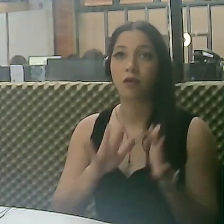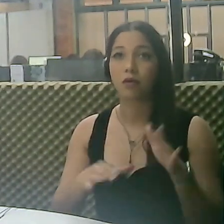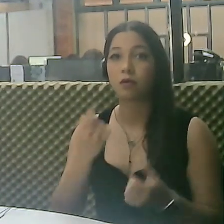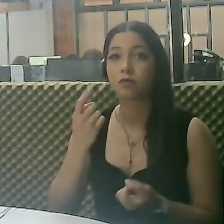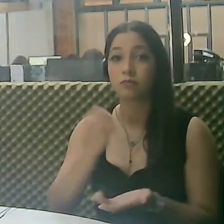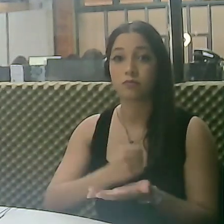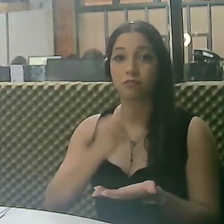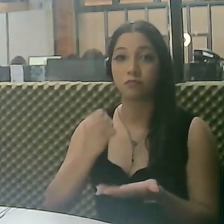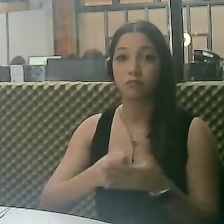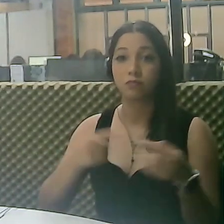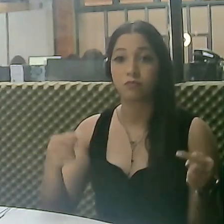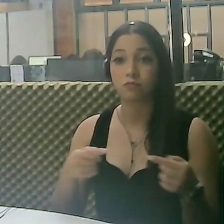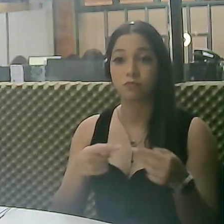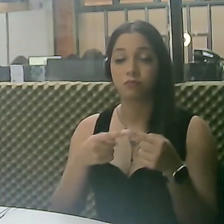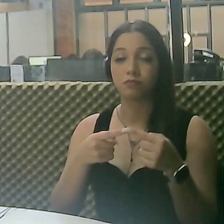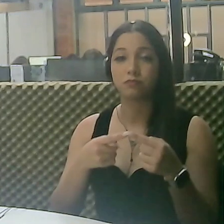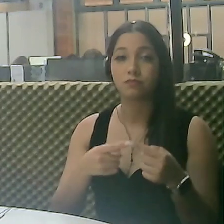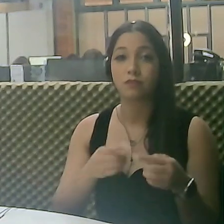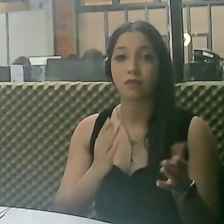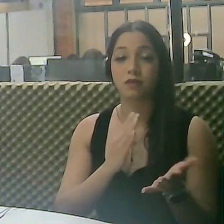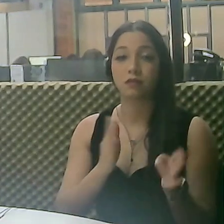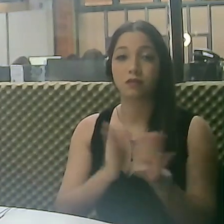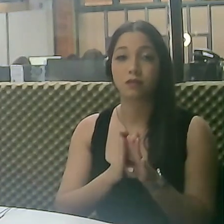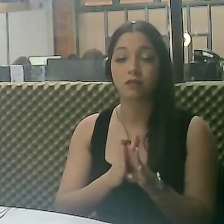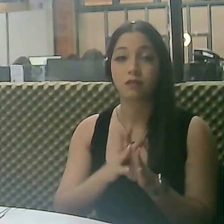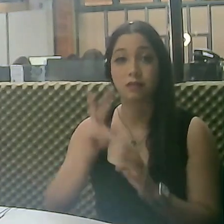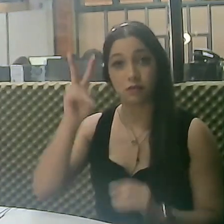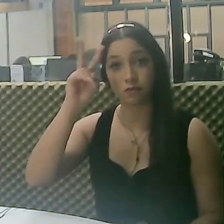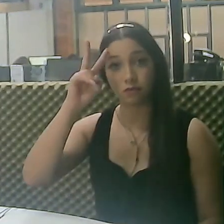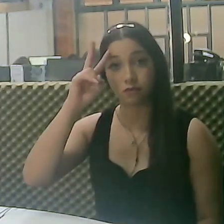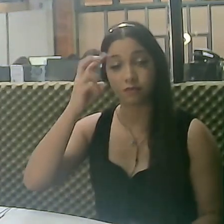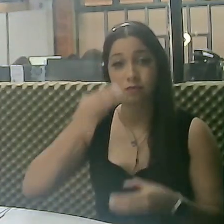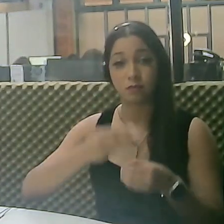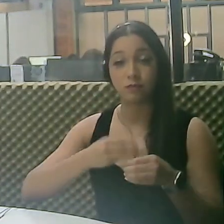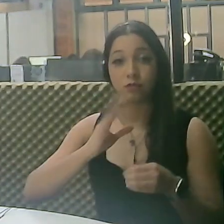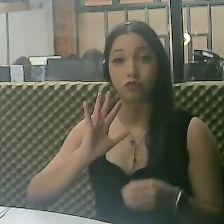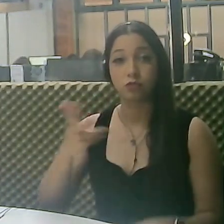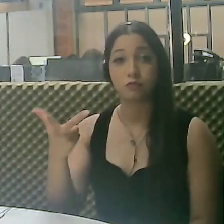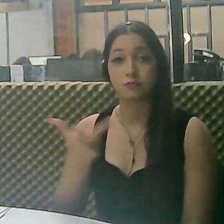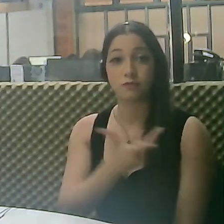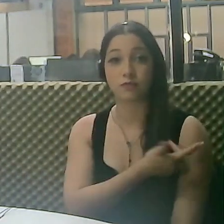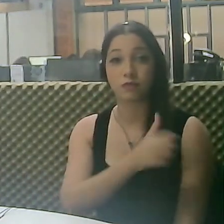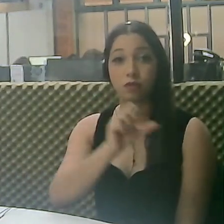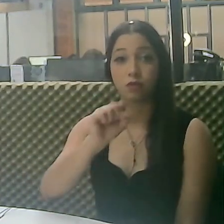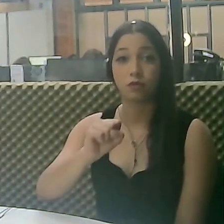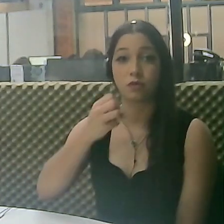o cartão de vacina em dia. Até o início desta segunda-feira, o município já havia vacinado